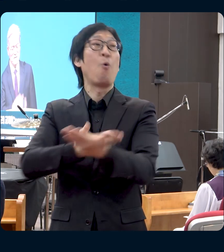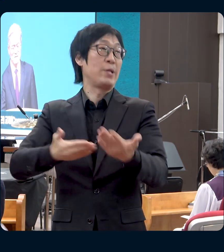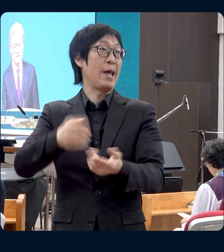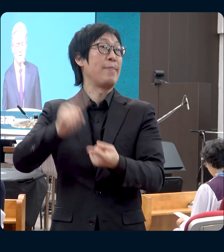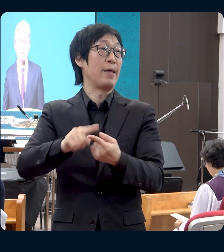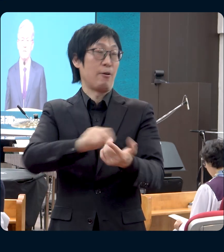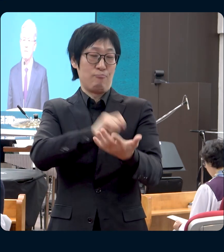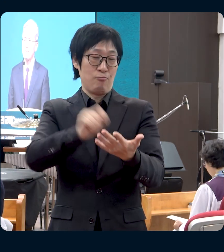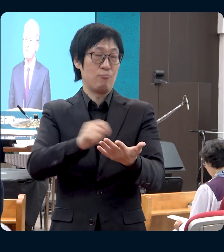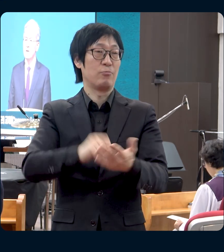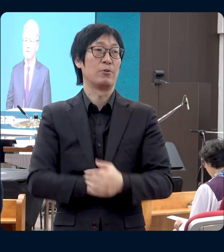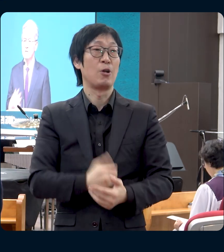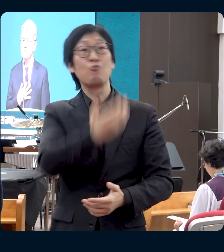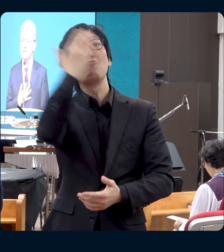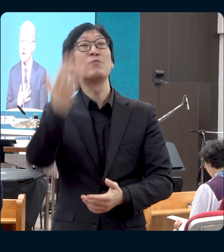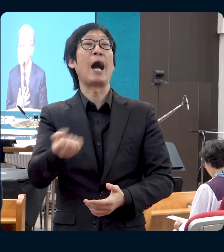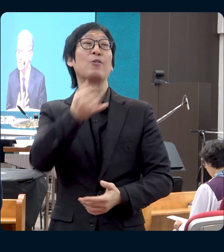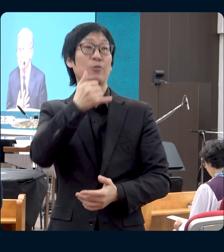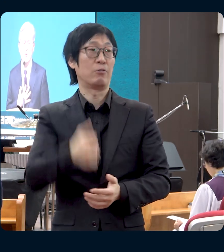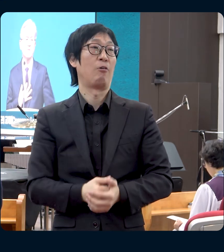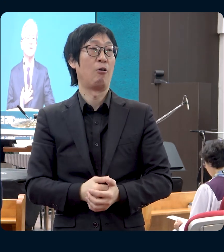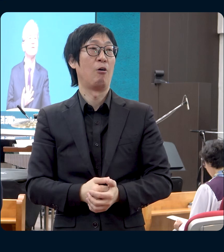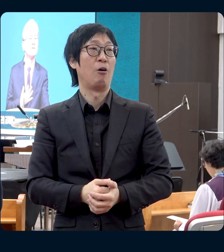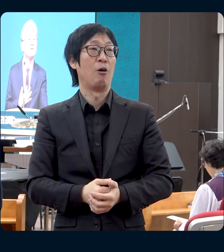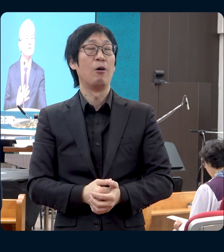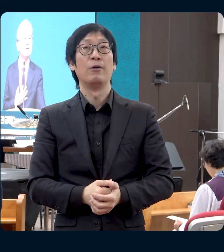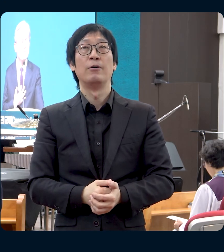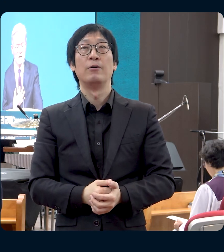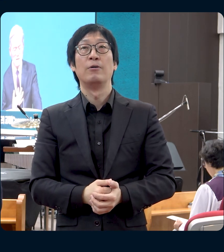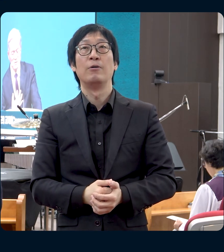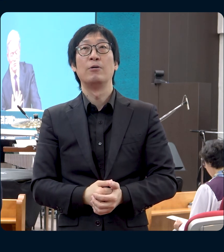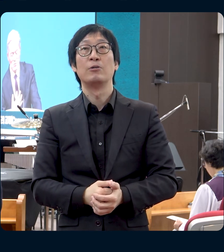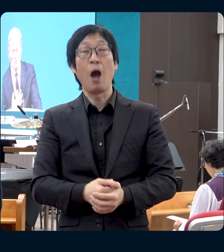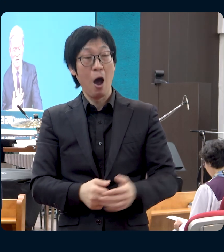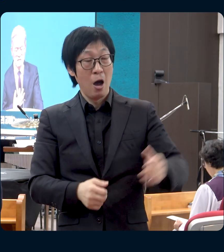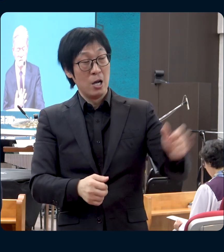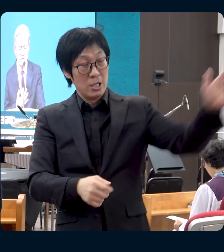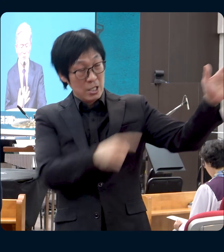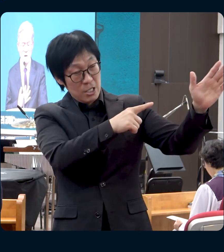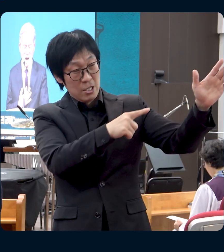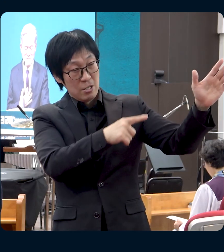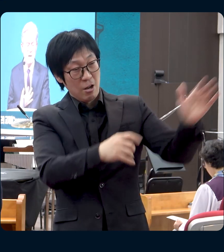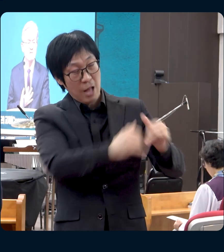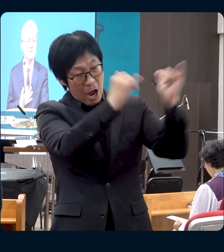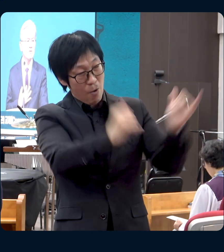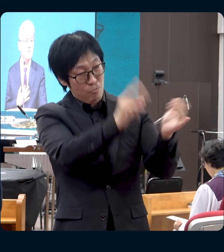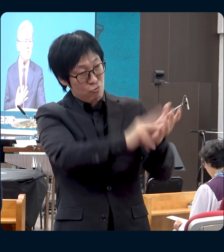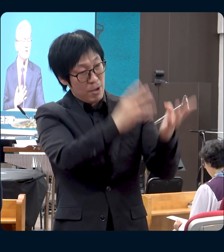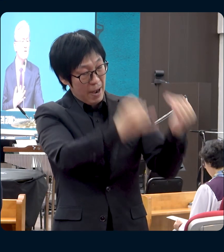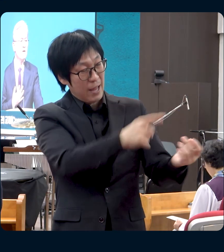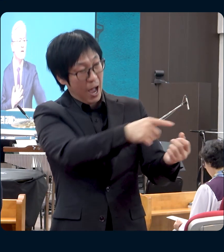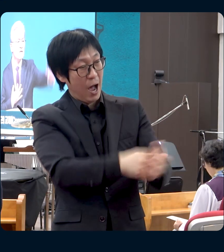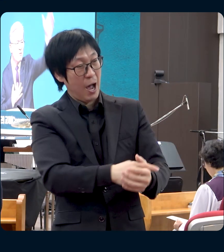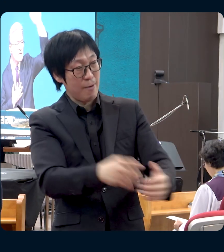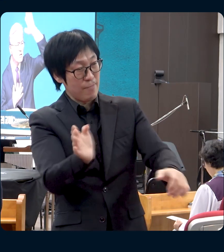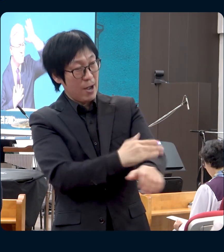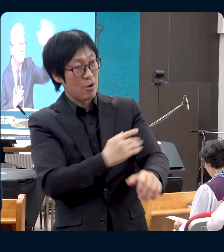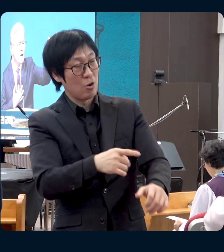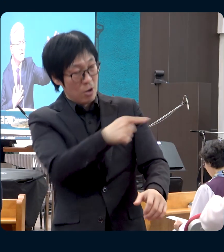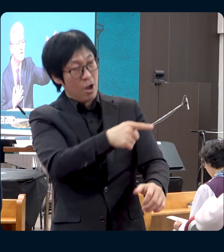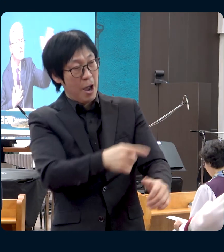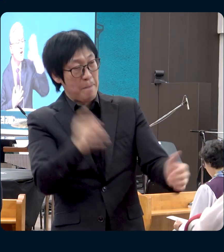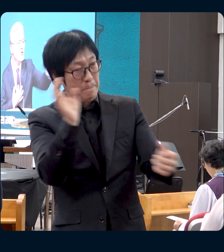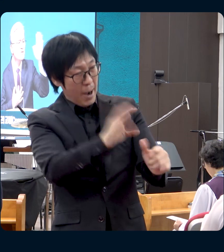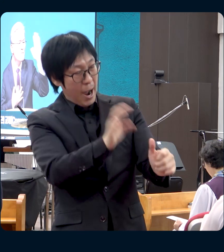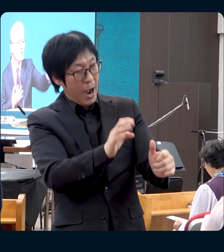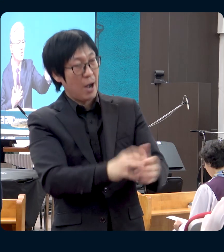꿈이었어요. 이거는 사라진 적이 없어요. 그가 히틀러 정권의 그 그릇되고 악한 것을 보면서 정말 그걸